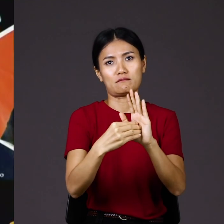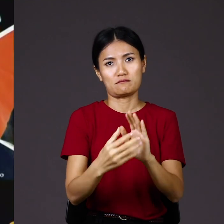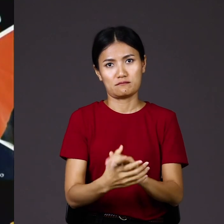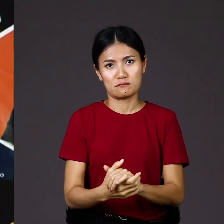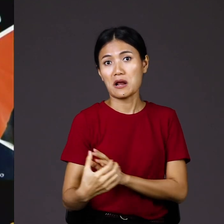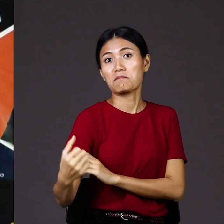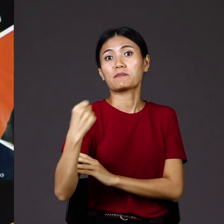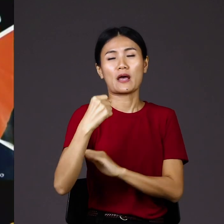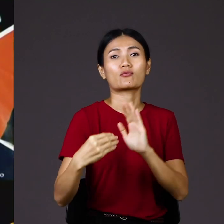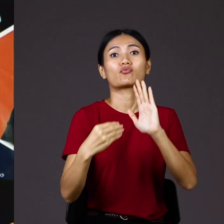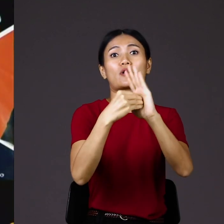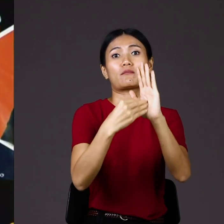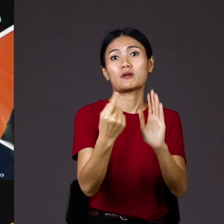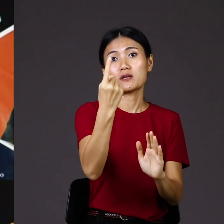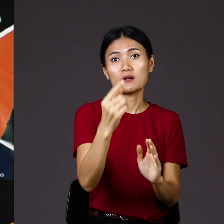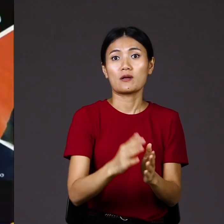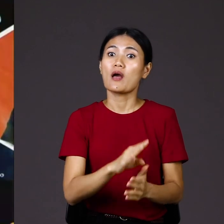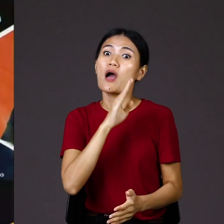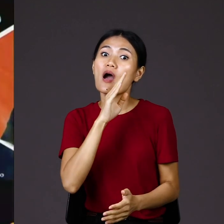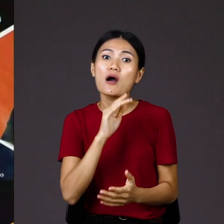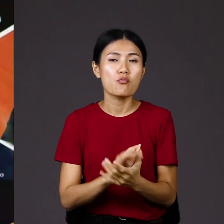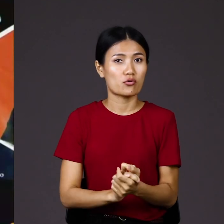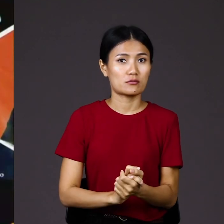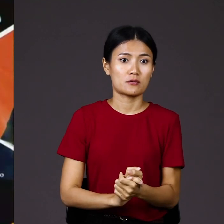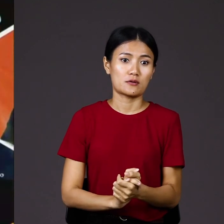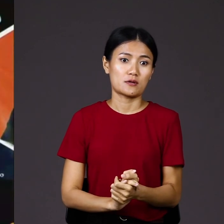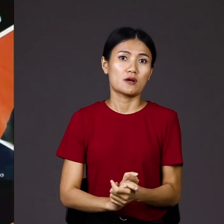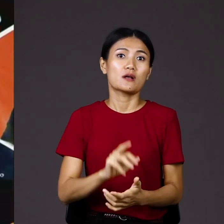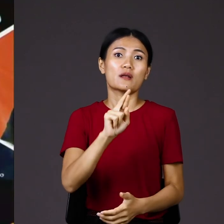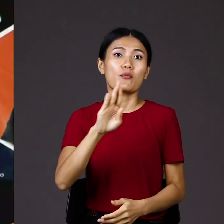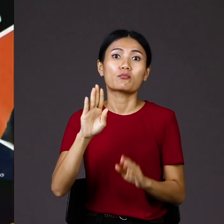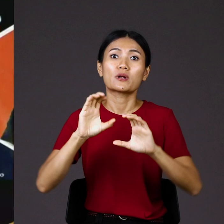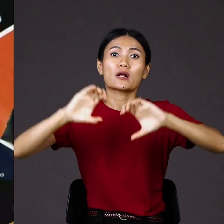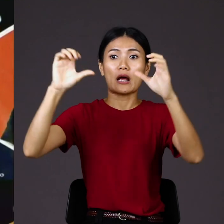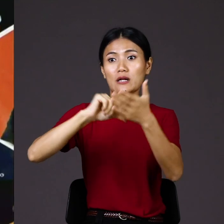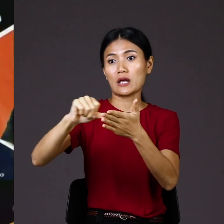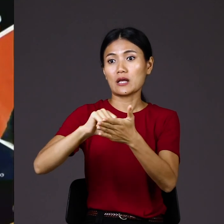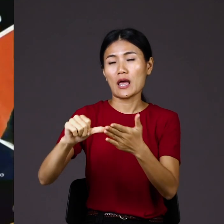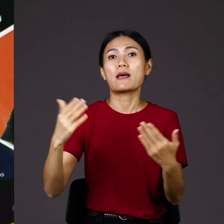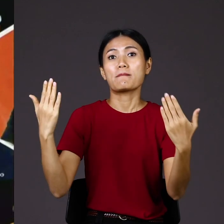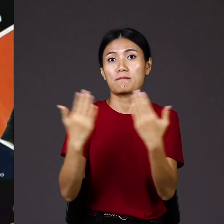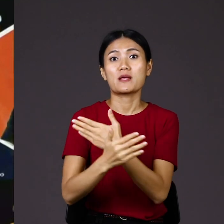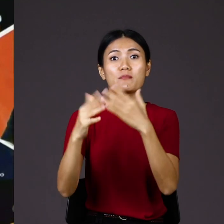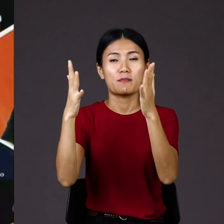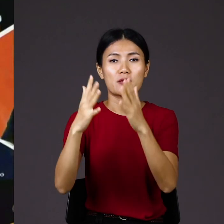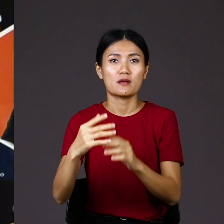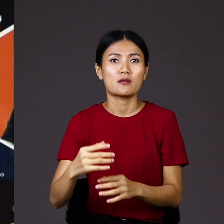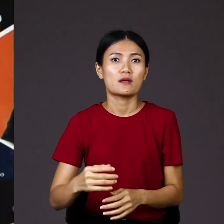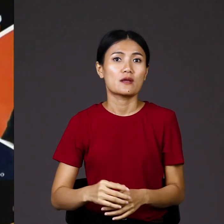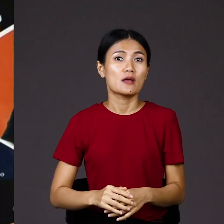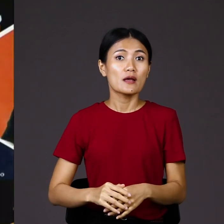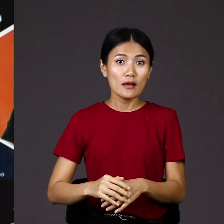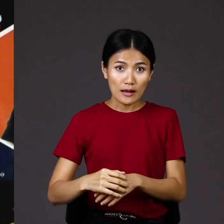งเทพและถ้าเราไม่ปฏิรูปรัฐราชการไม่มีทางที่ประเทศไทยจะไปไกลกว่